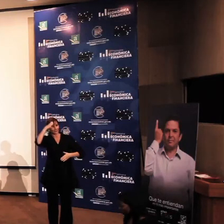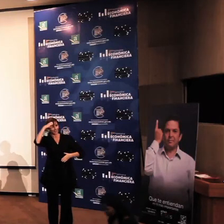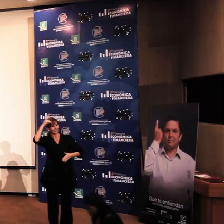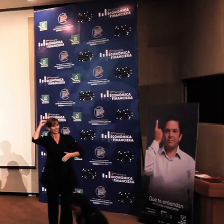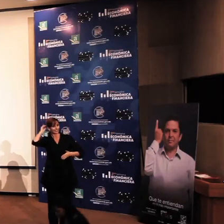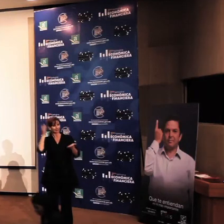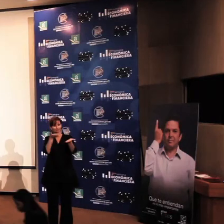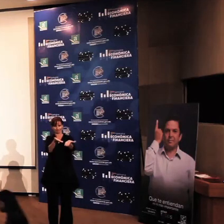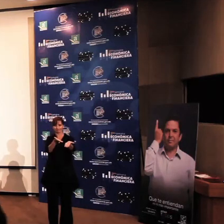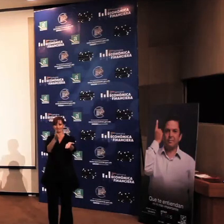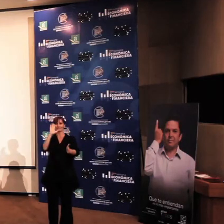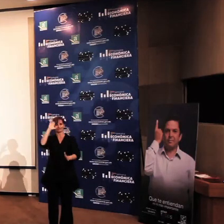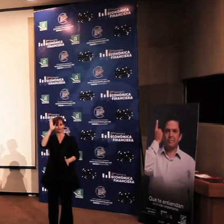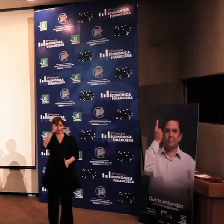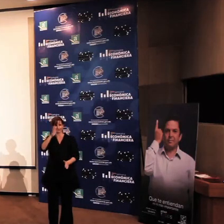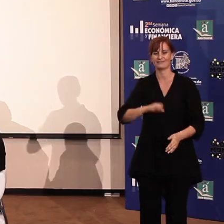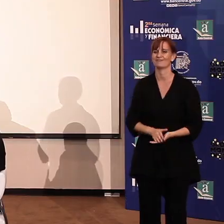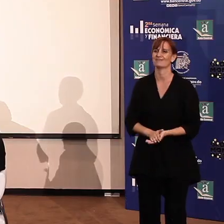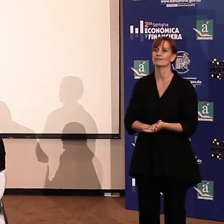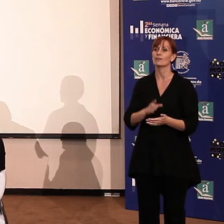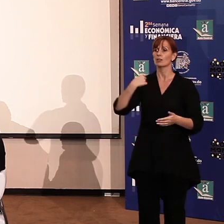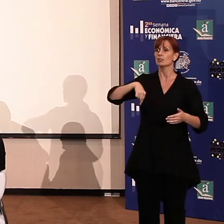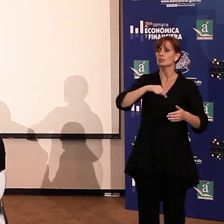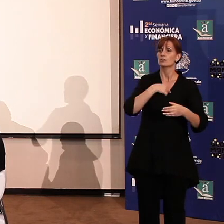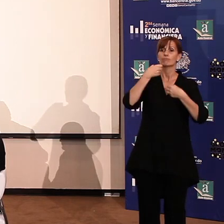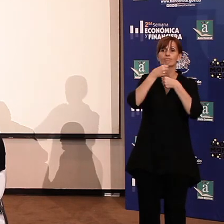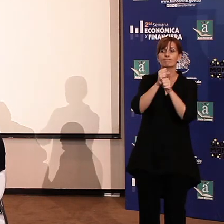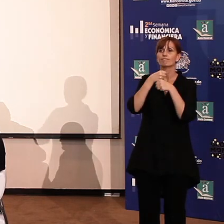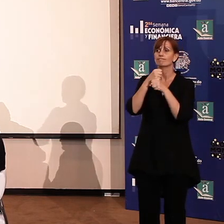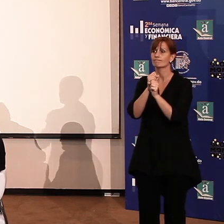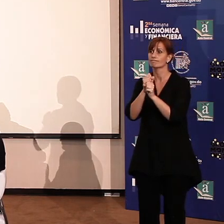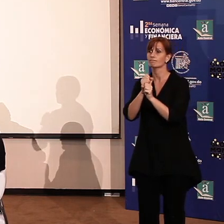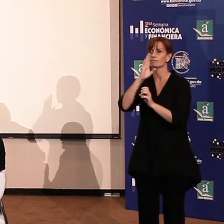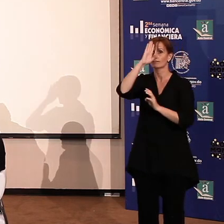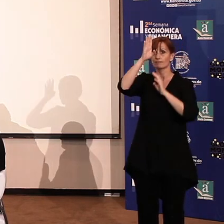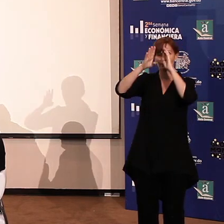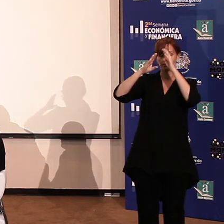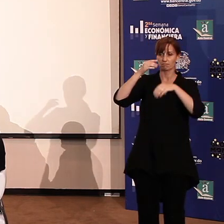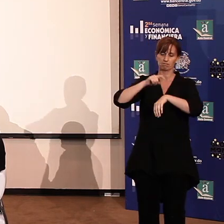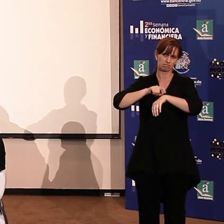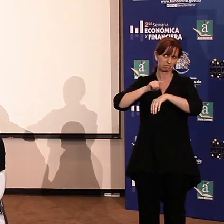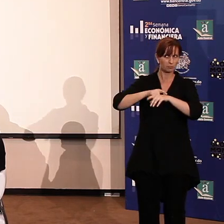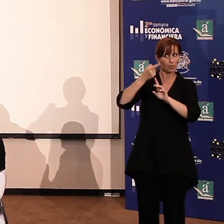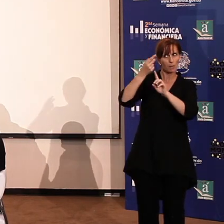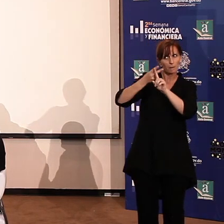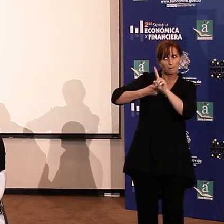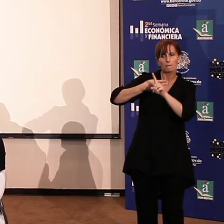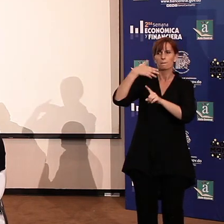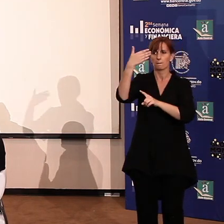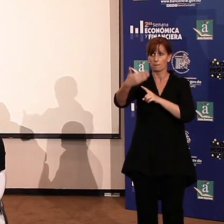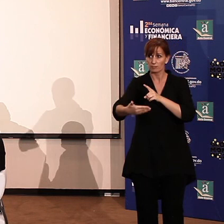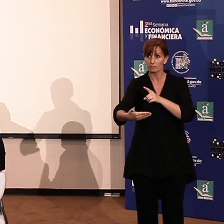acá y nosotros vamos a crear en los próximos meses tal vez dentro de dos meses más